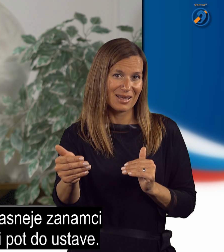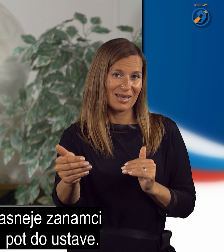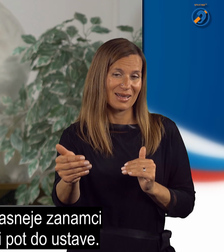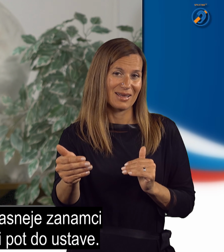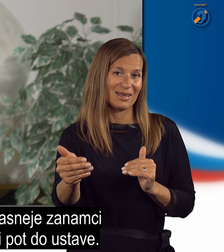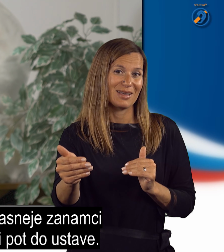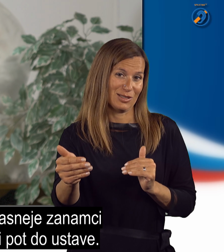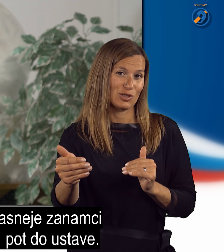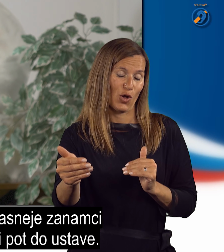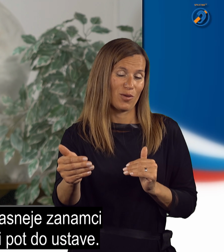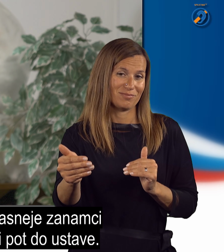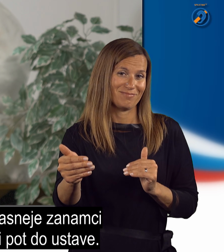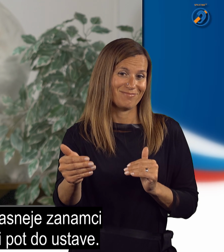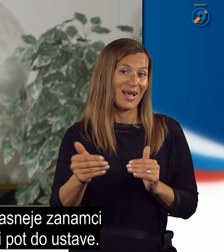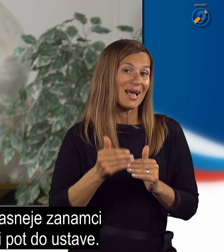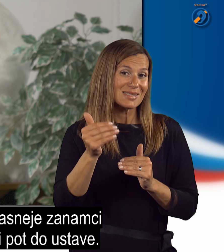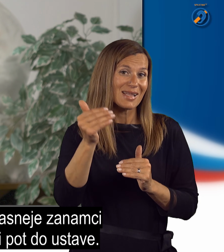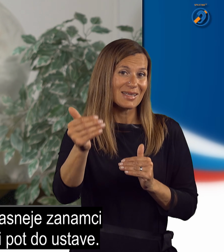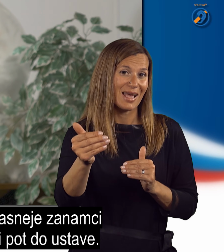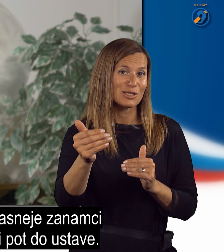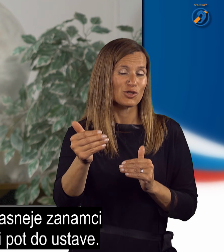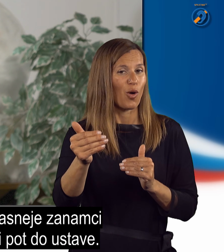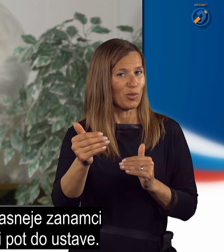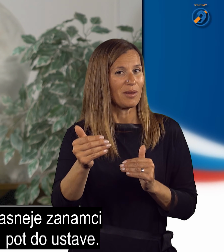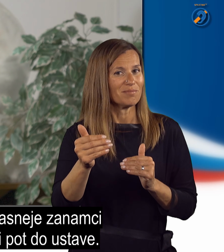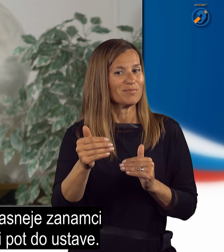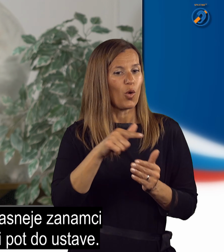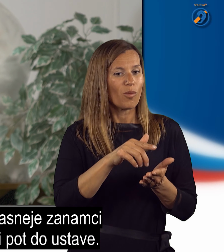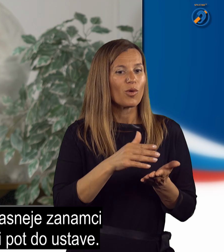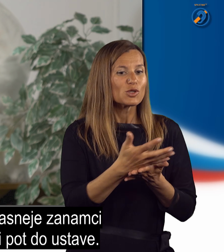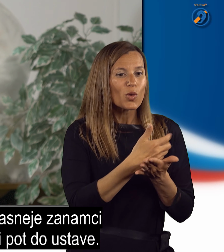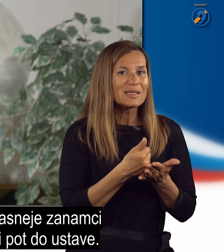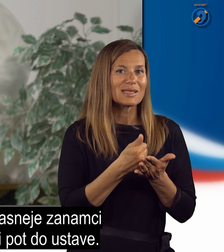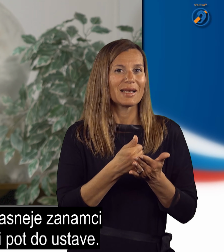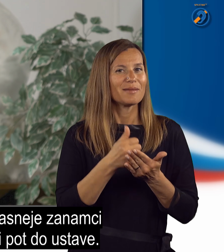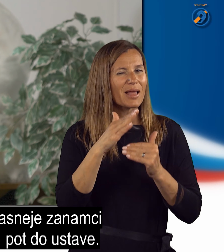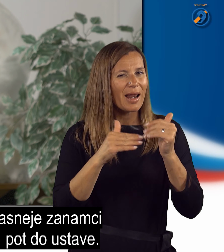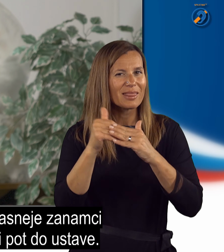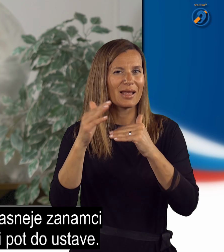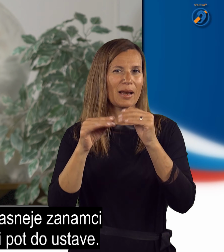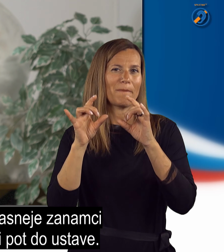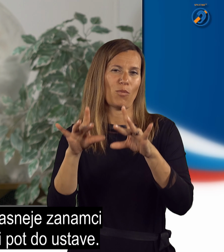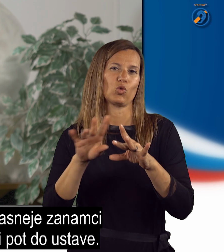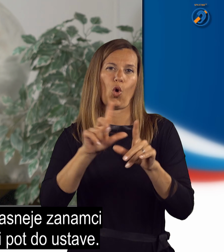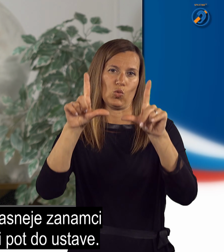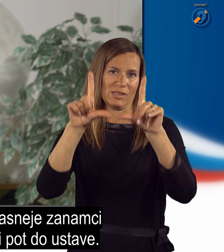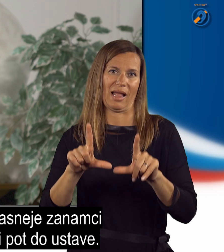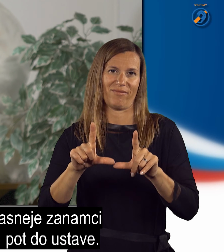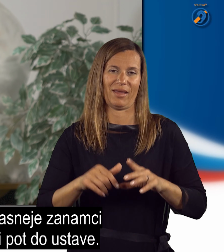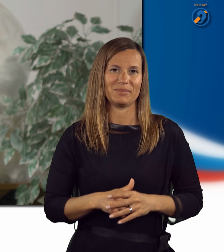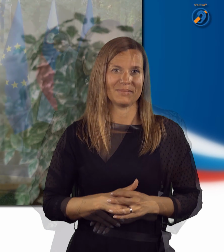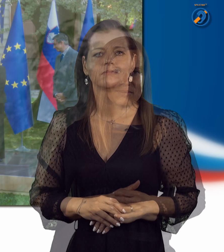so zanamci gradili in zgradili pot do ustave.